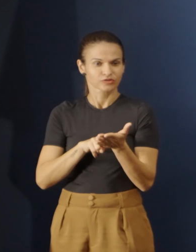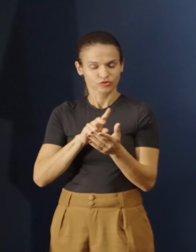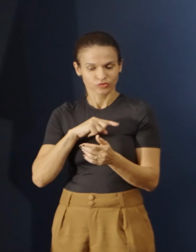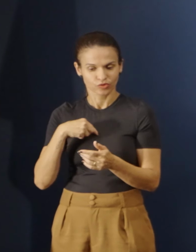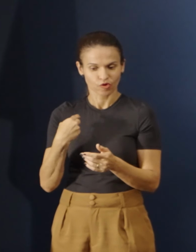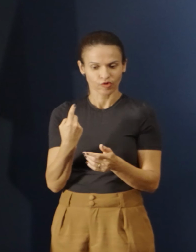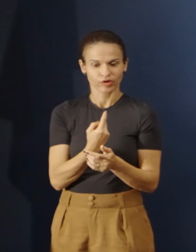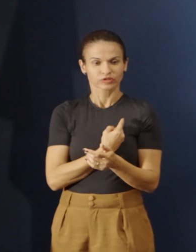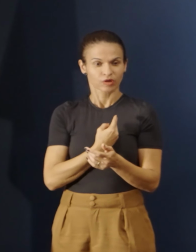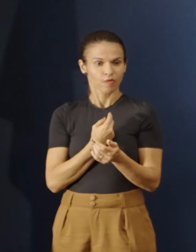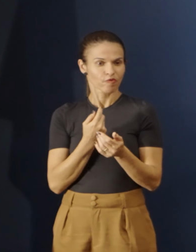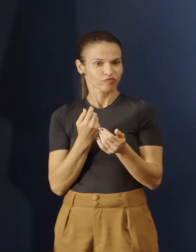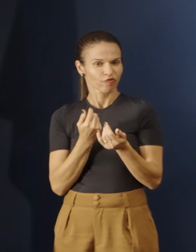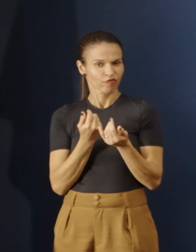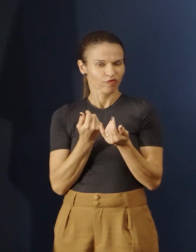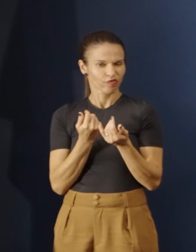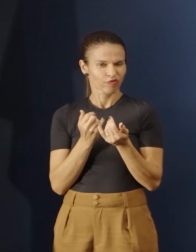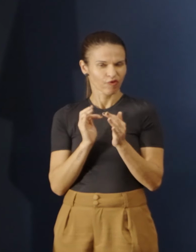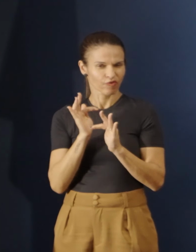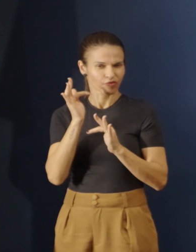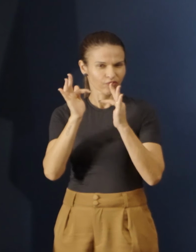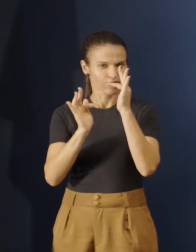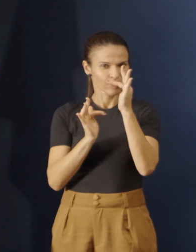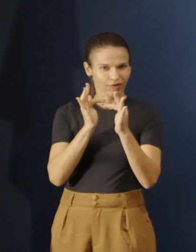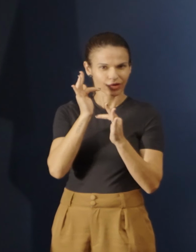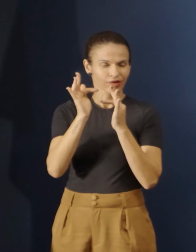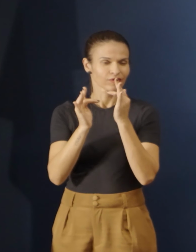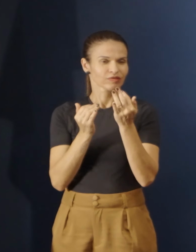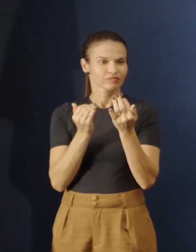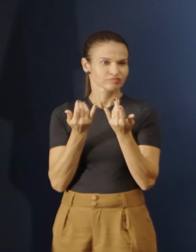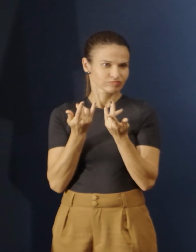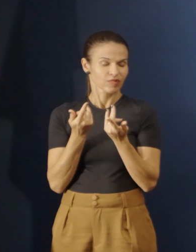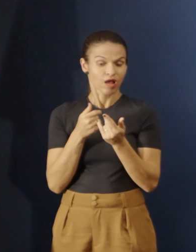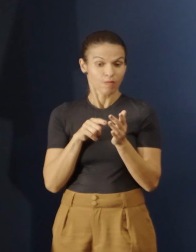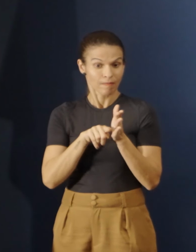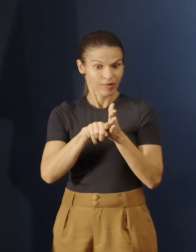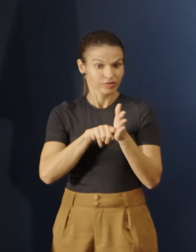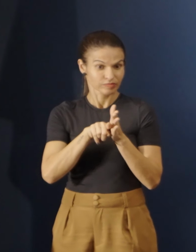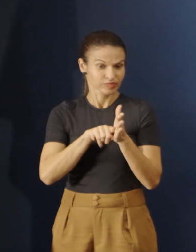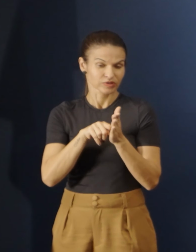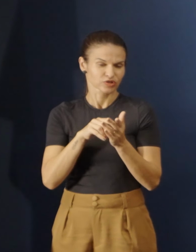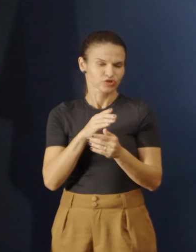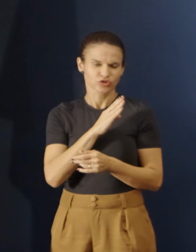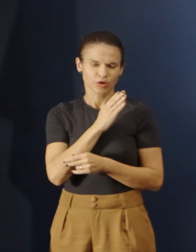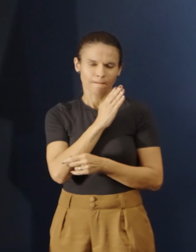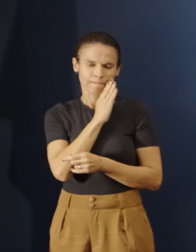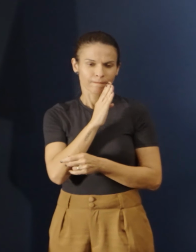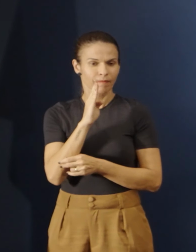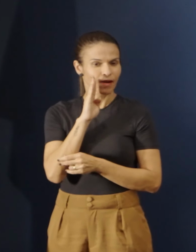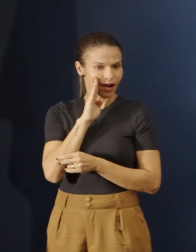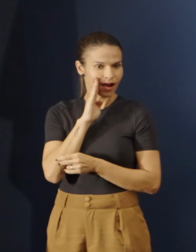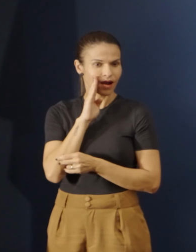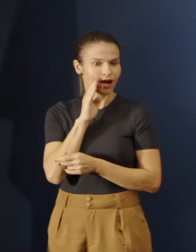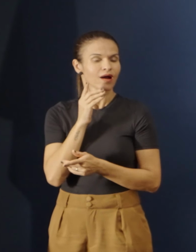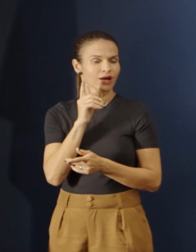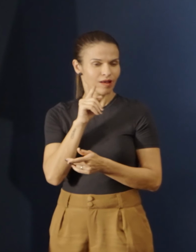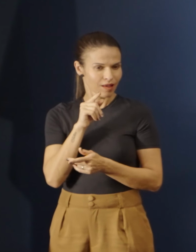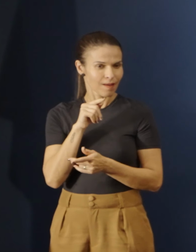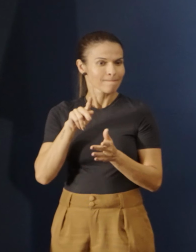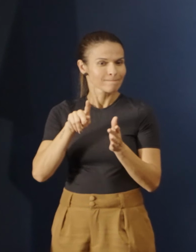somos fofoqueiros, né, alinhados, somos voyeur, porque não deixa de ser uma pesquisa voyeurística. O leitor de carta é um leitor